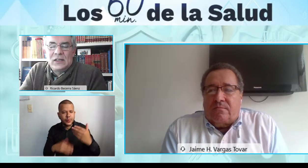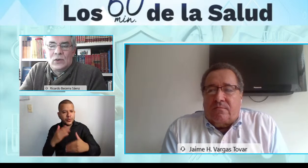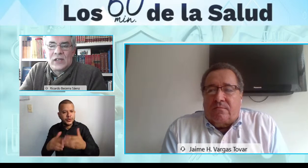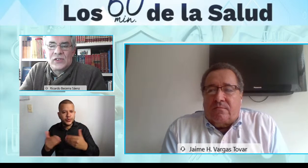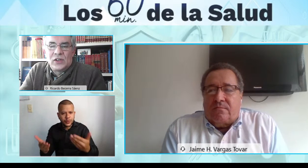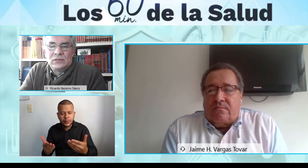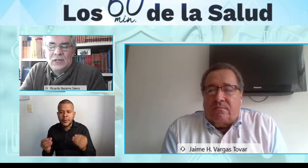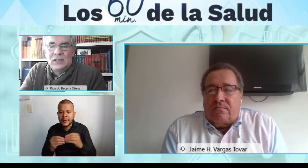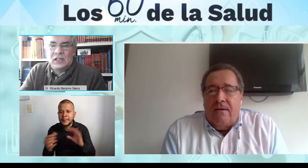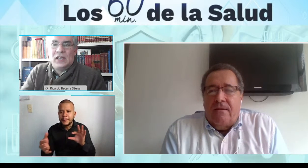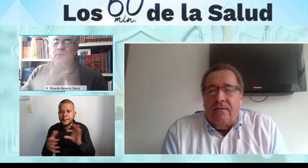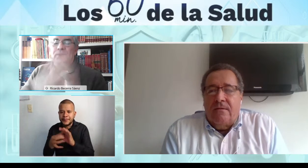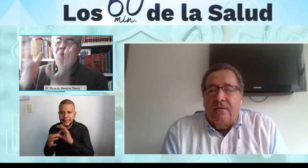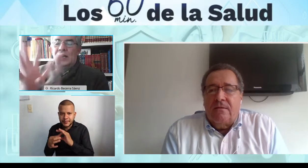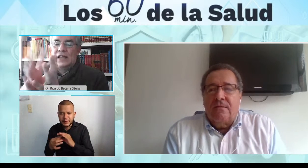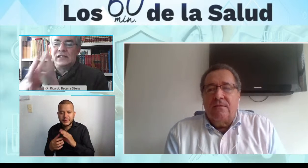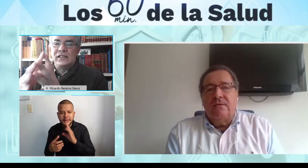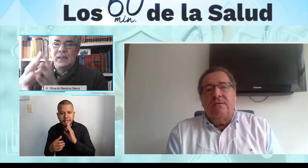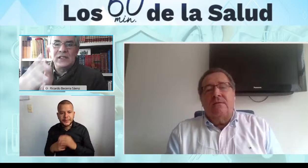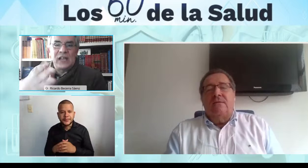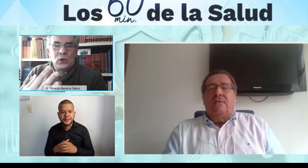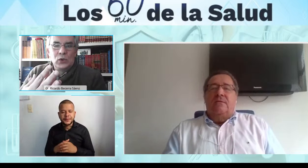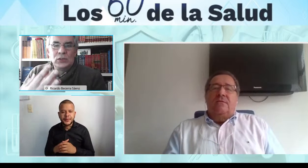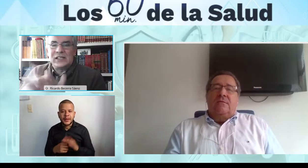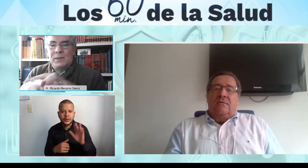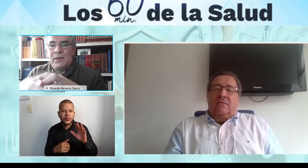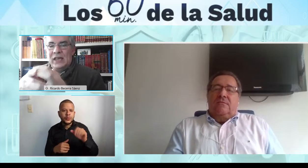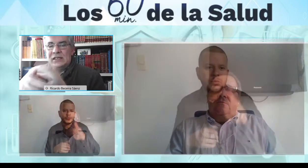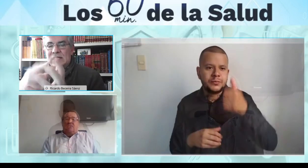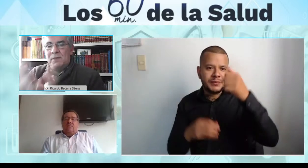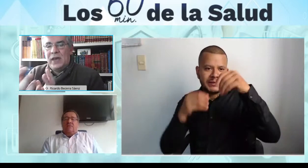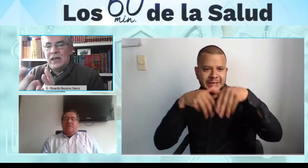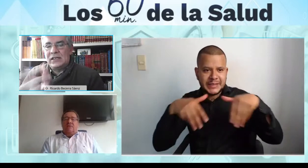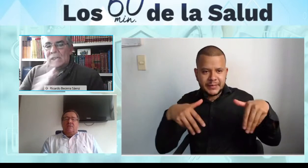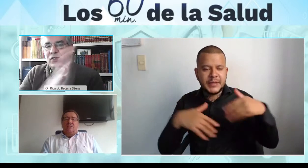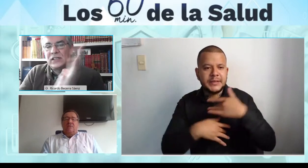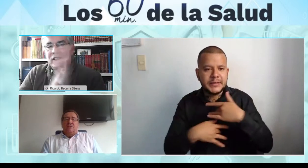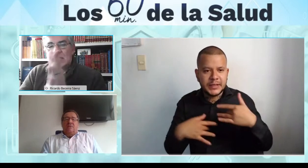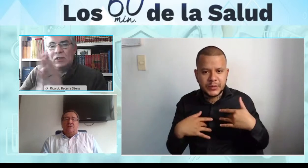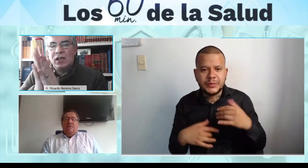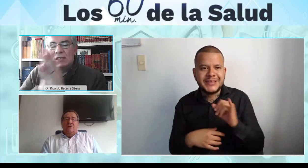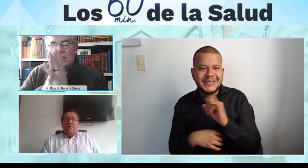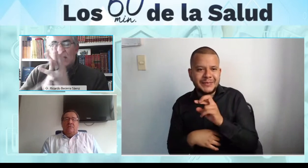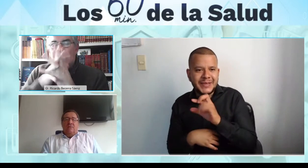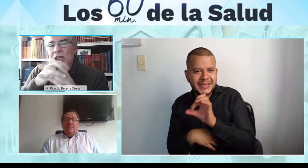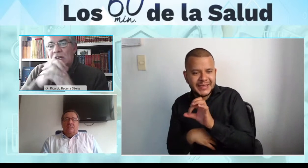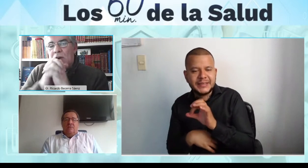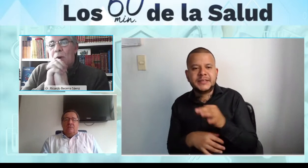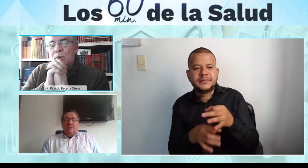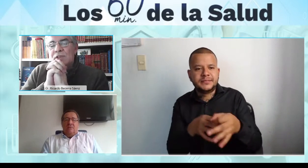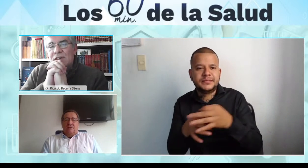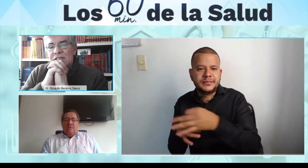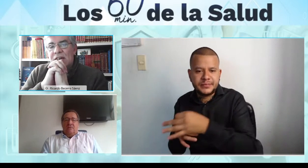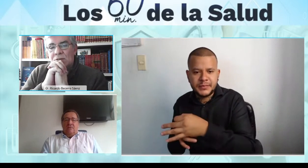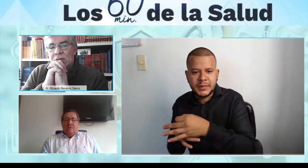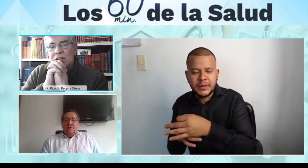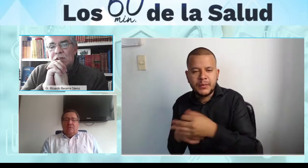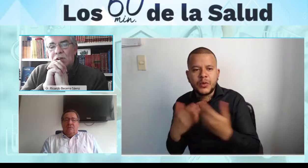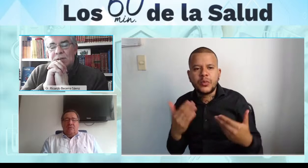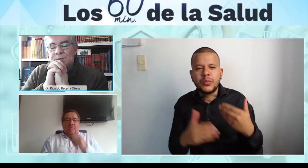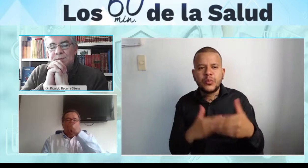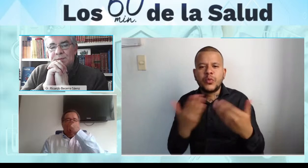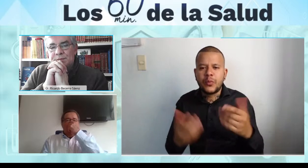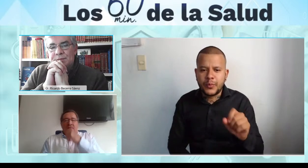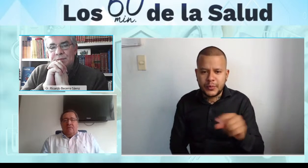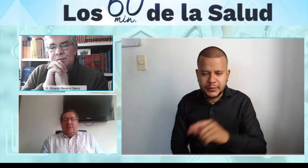esa articulación entre el sistema de salud, las EPS, IPS, los entes territoriales y cómo vamos avanzando en